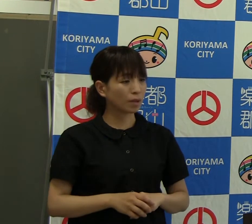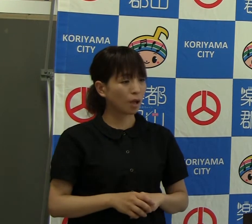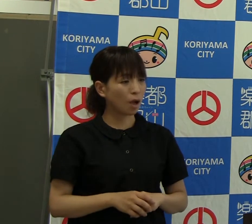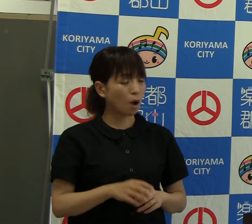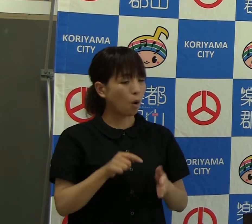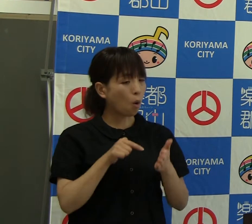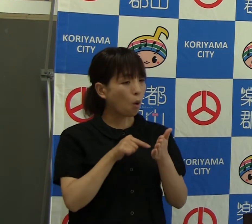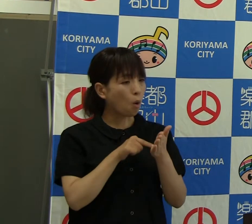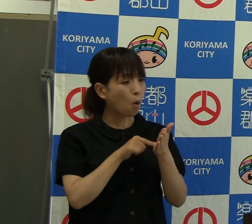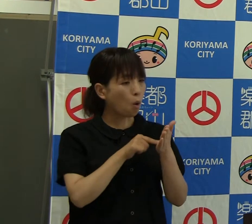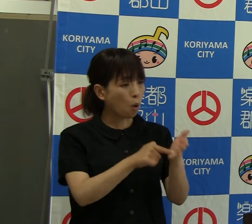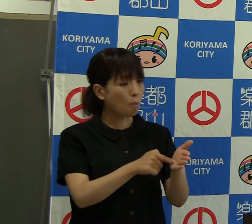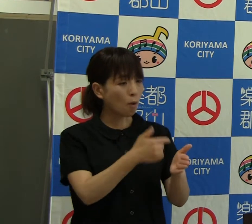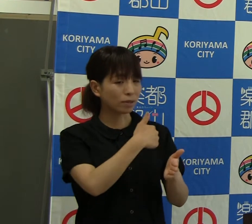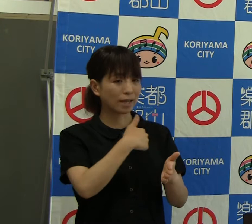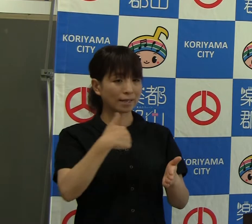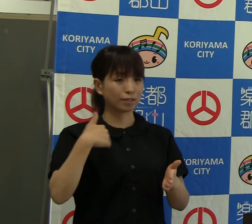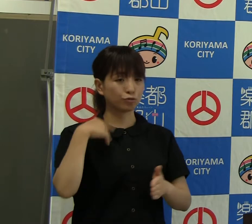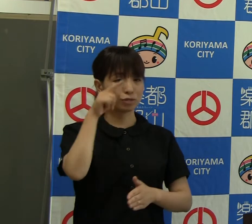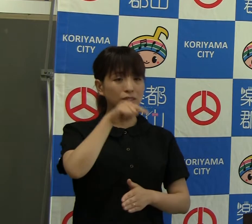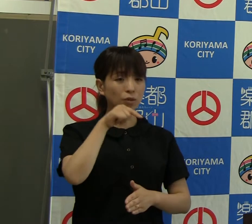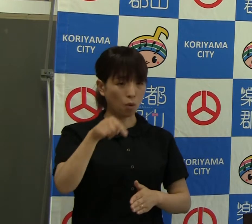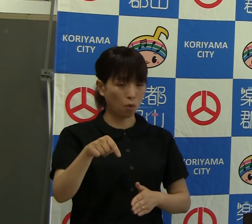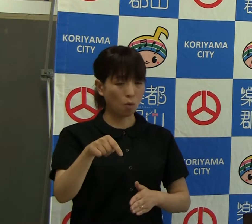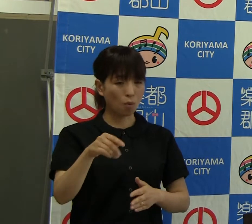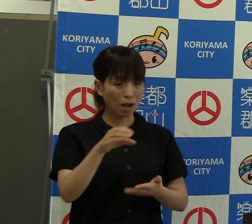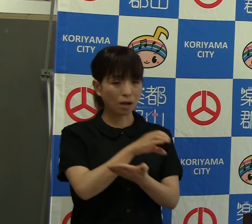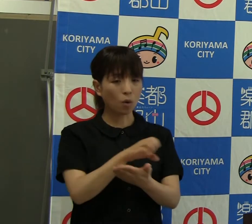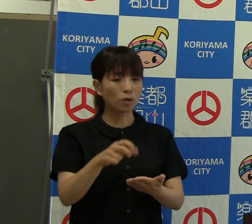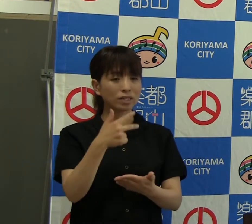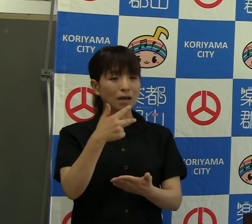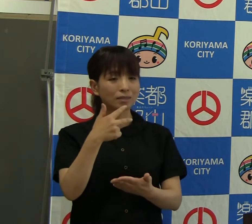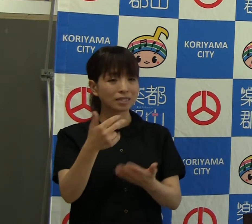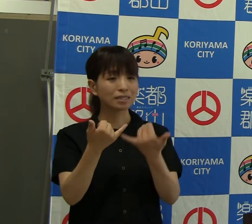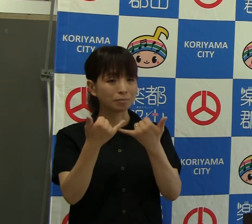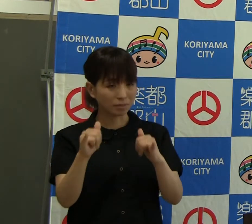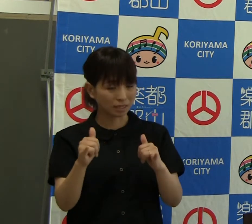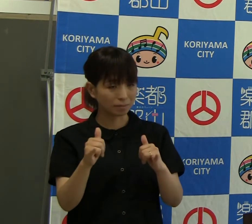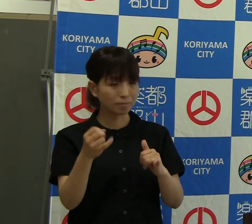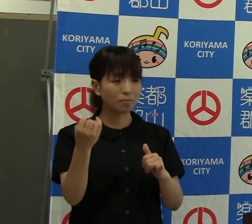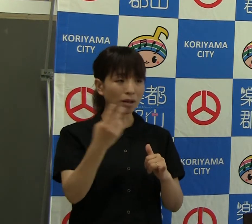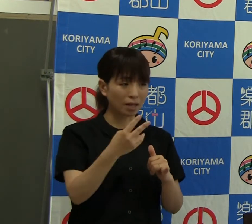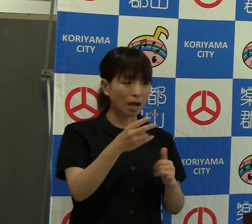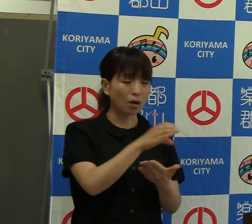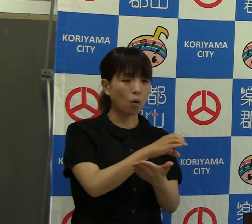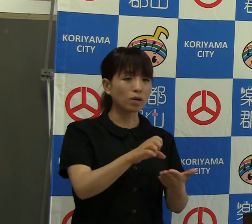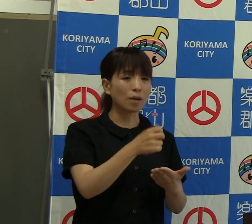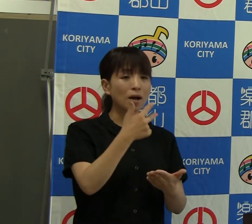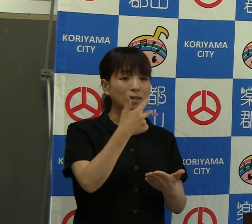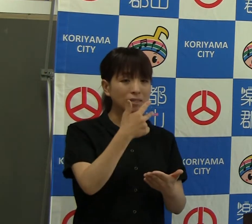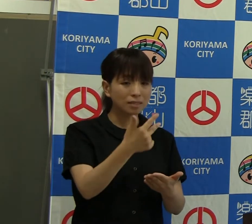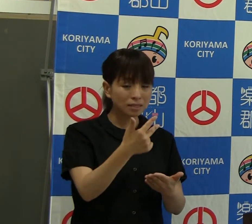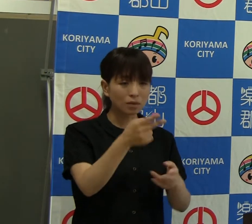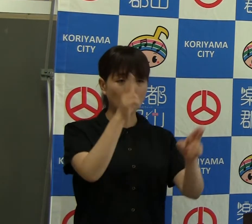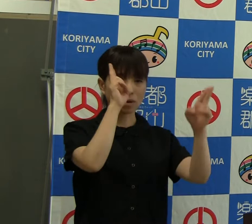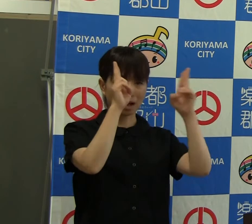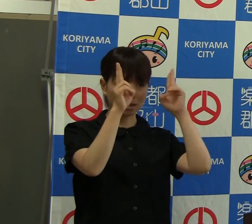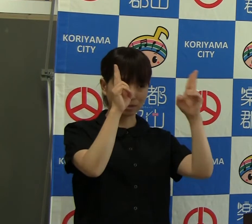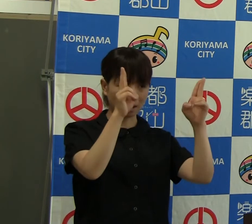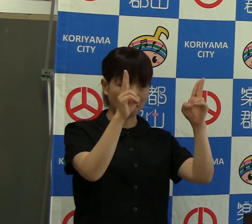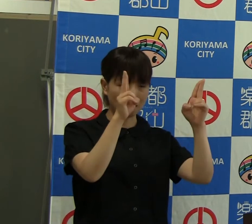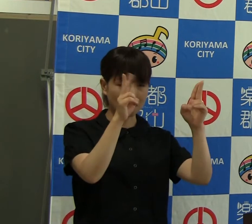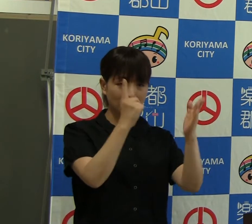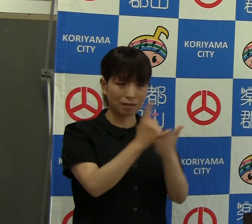山市民あるいは郡山市にある会社とか個人が対象なんでしょうか、それとも郡山市以外